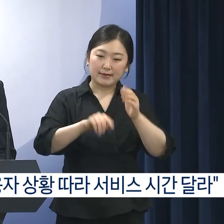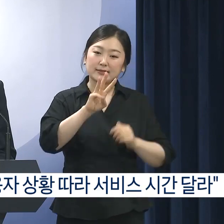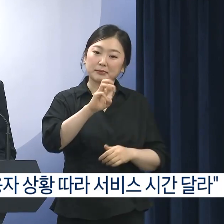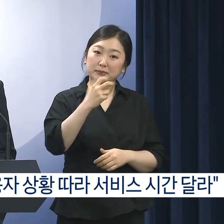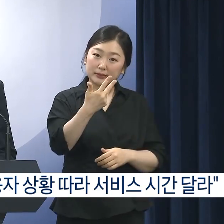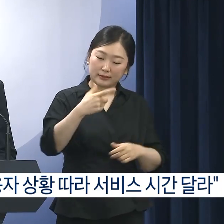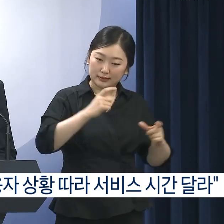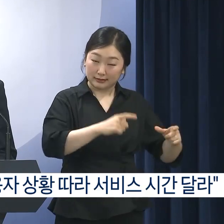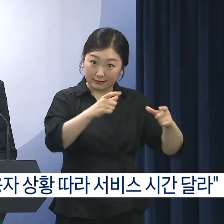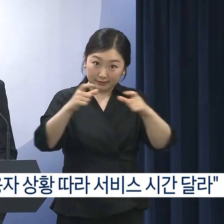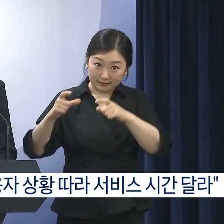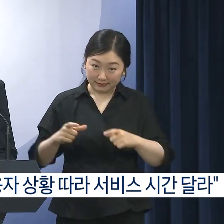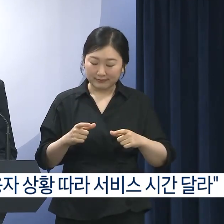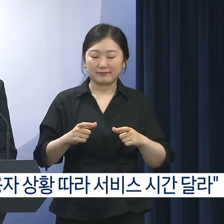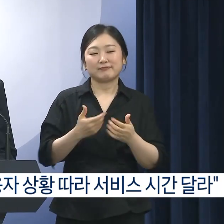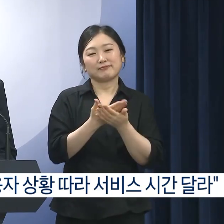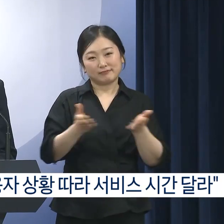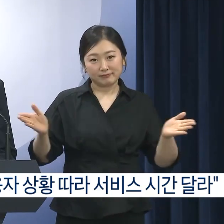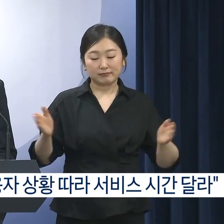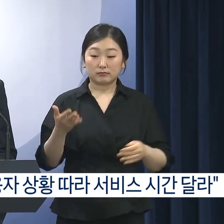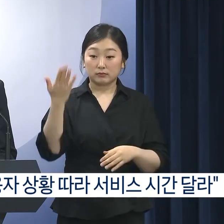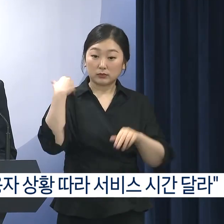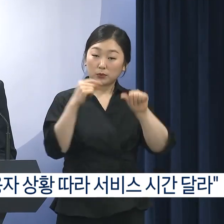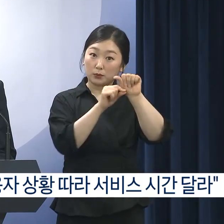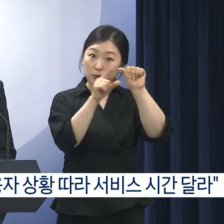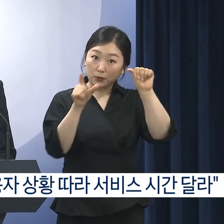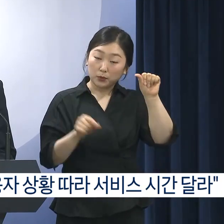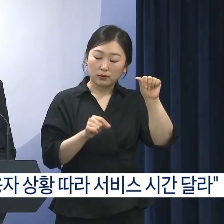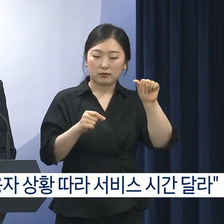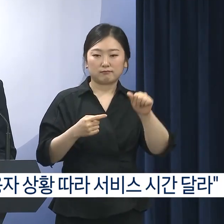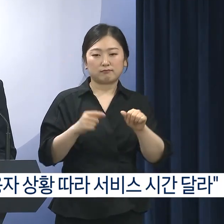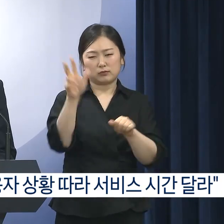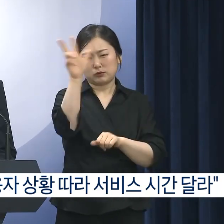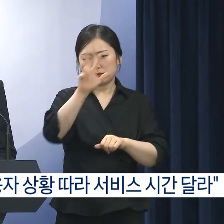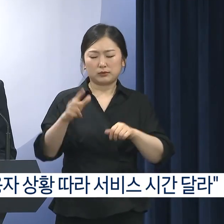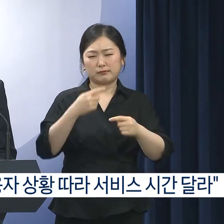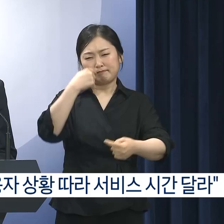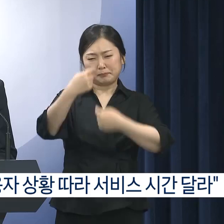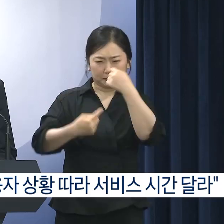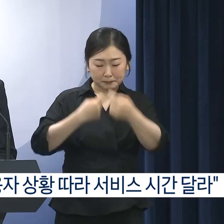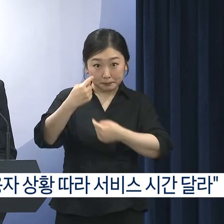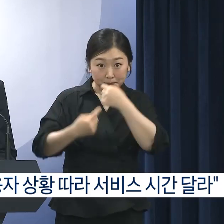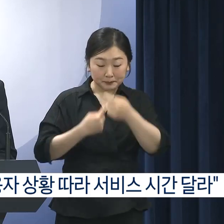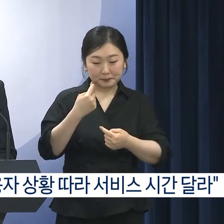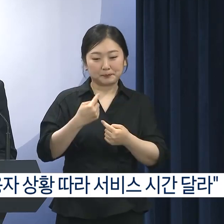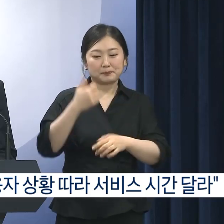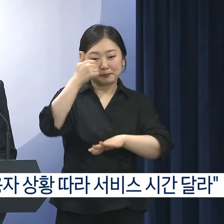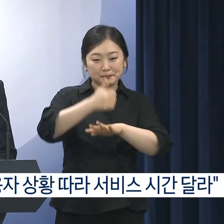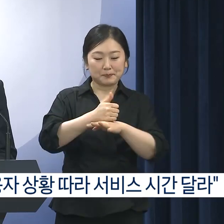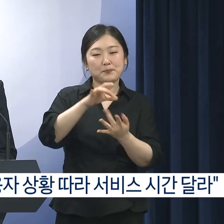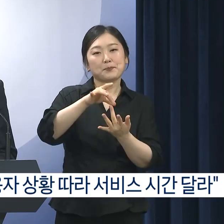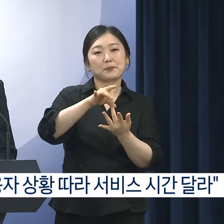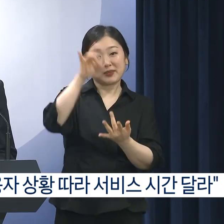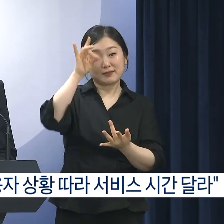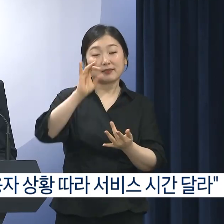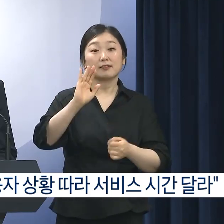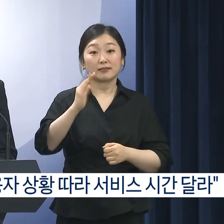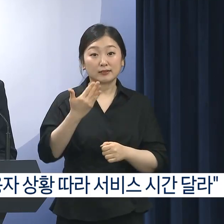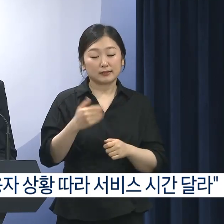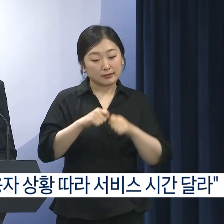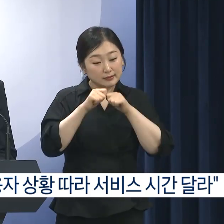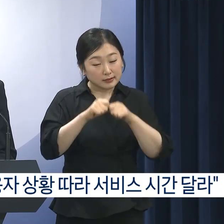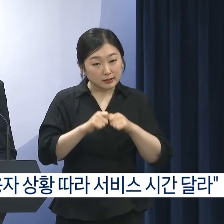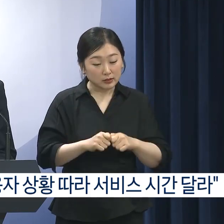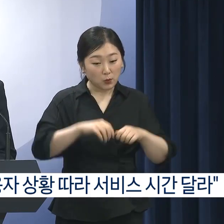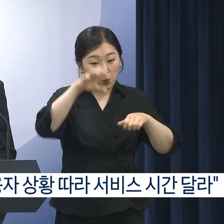하겠습니다. 지난 5월 전국적으로 공모를 통해서 사업 참여 지역을 지정하였습니다. 자세한